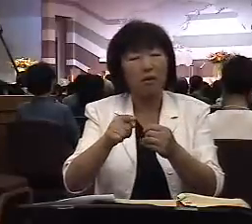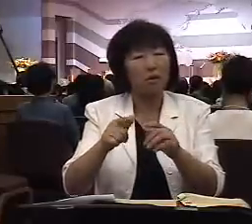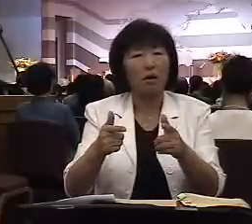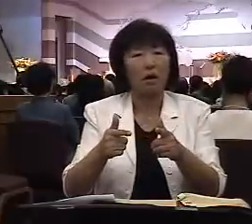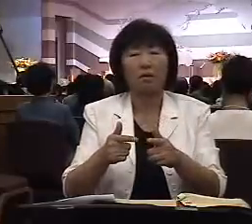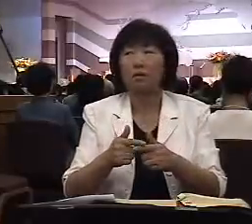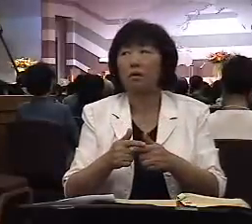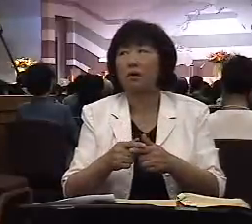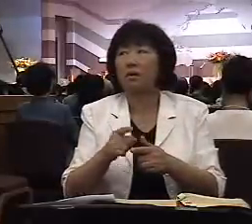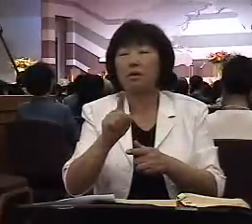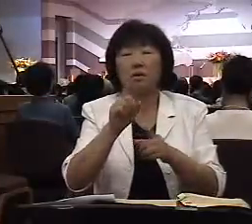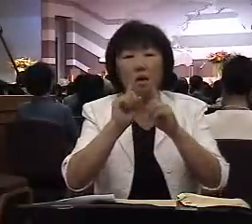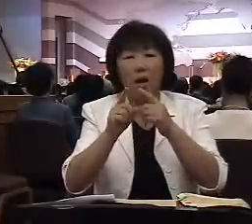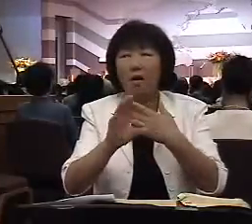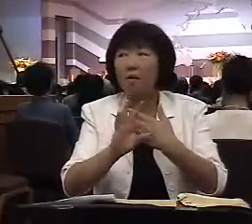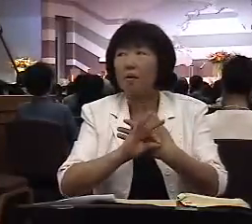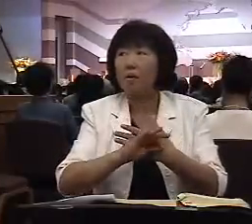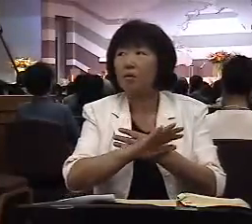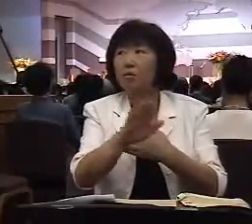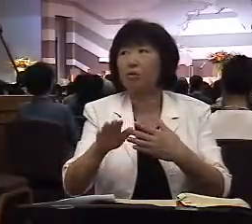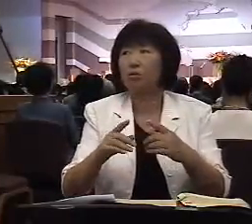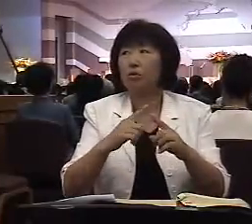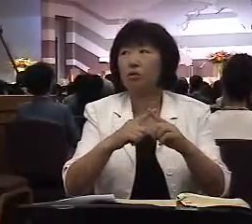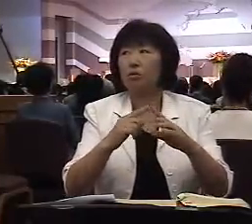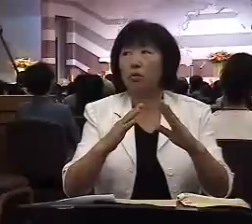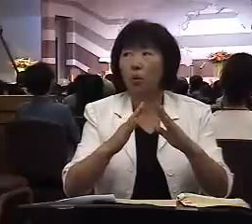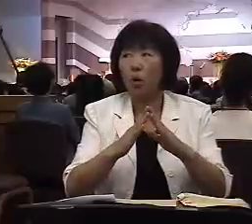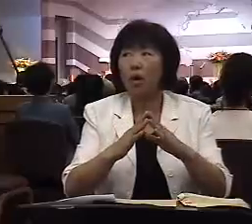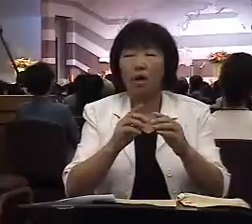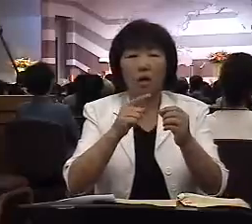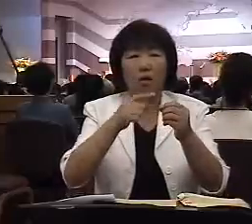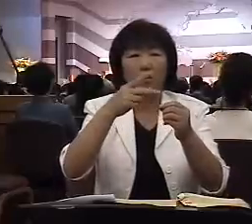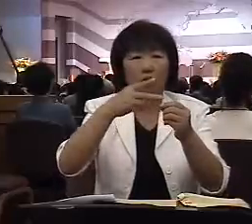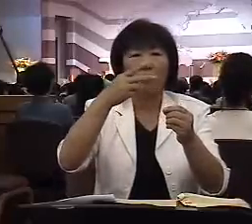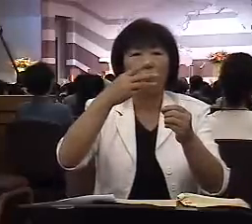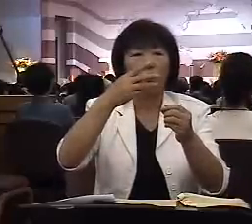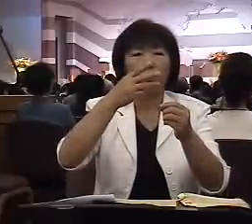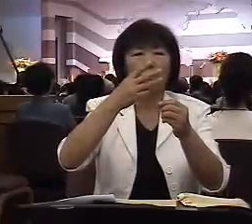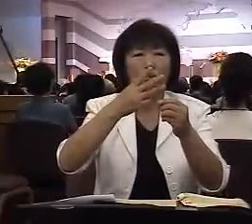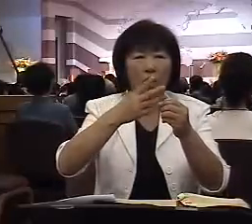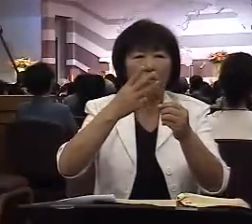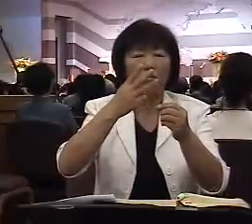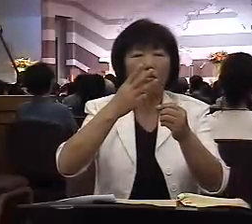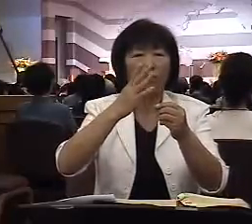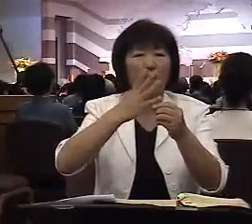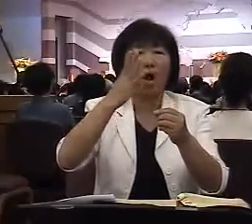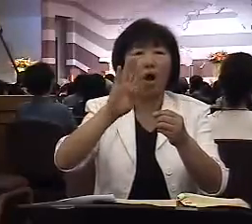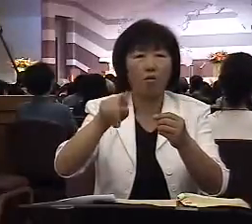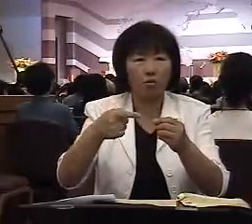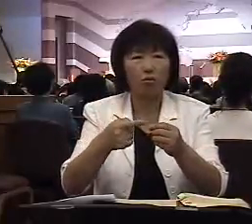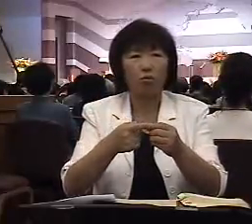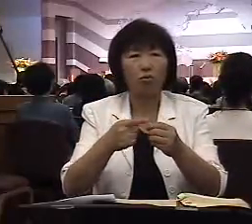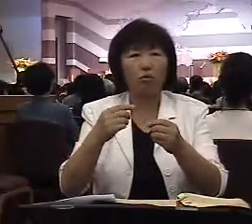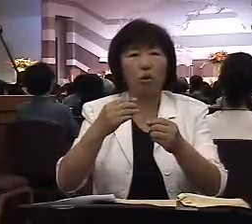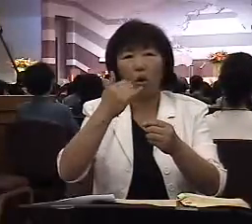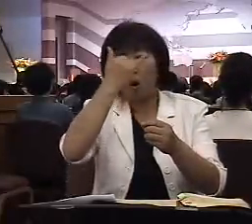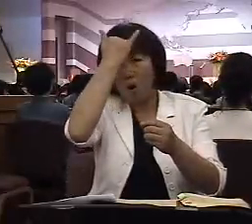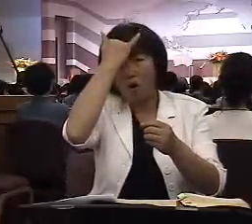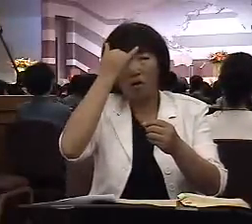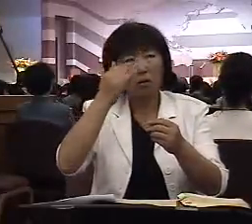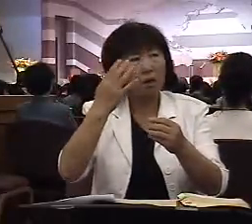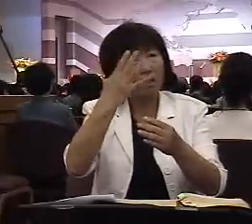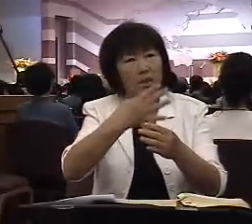아니에요. 무슨 말씀인가 하면은, 지금 우리 교회는 1부, 2부, 3부, 4부 예배 다 합쳐서 성인들이